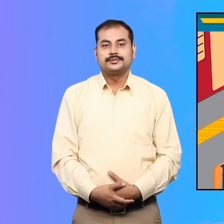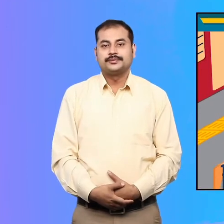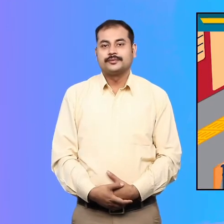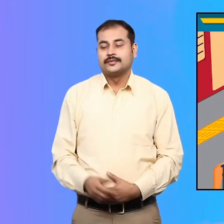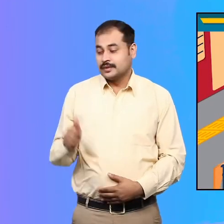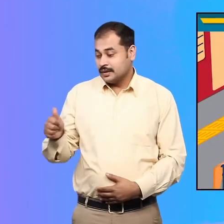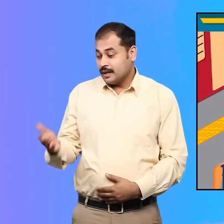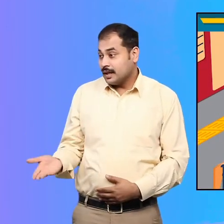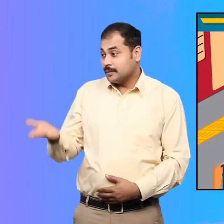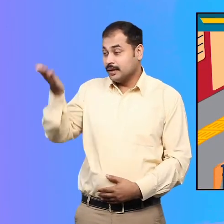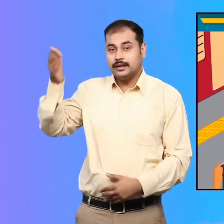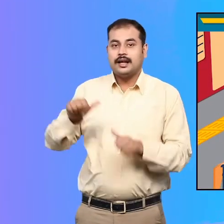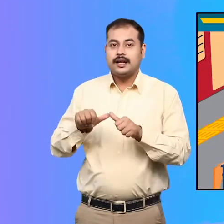थे सूगर मे लिप्त